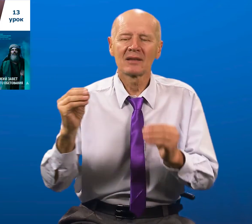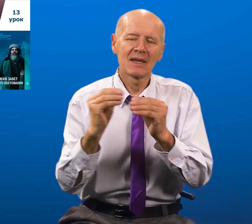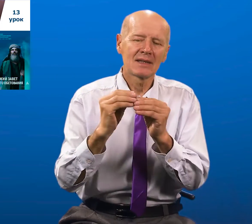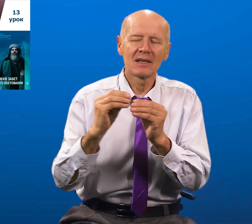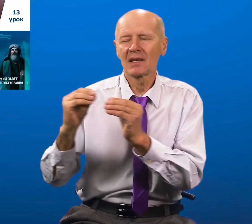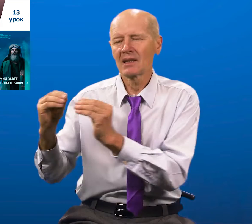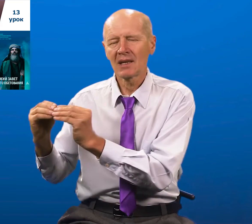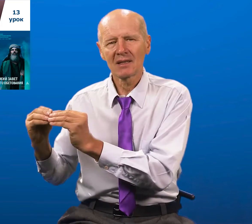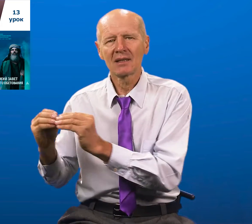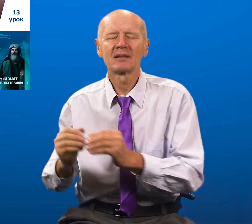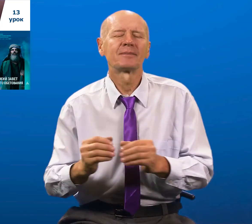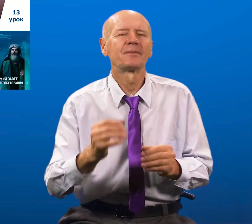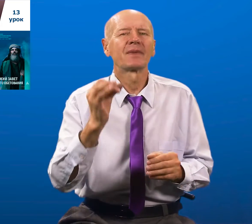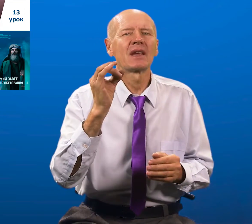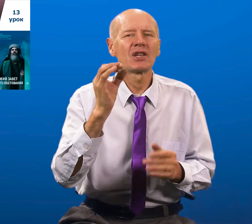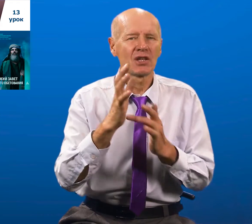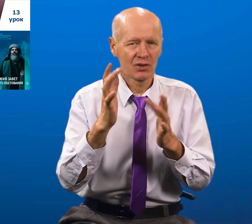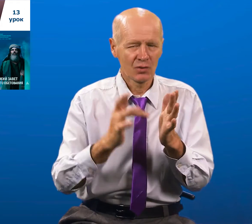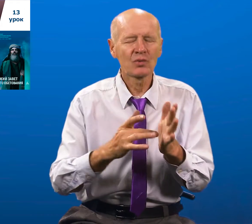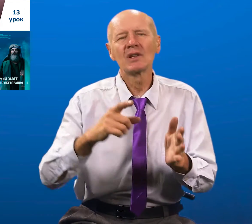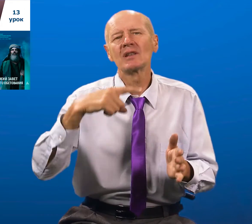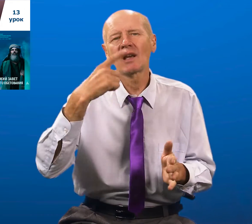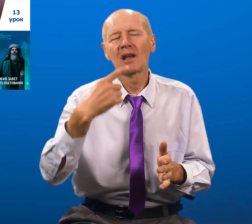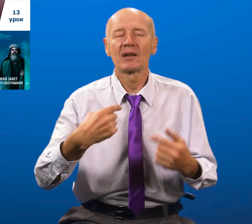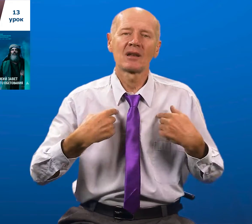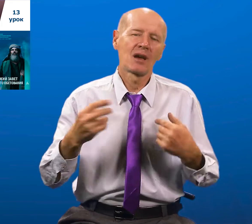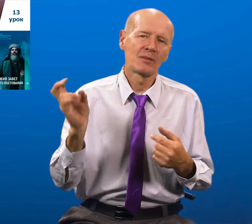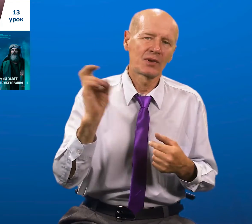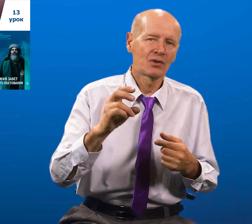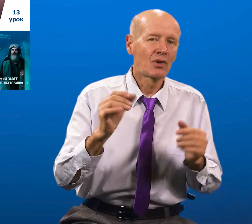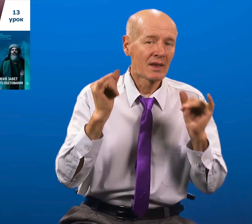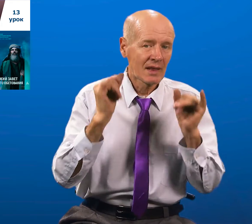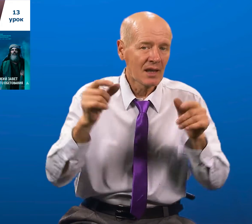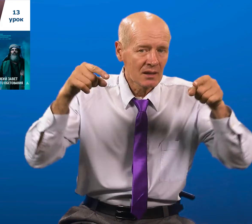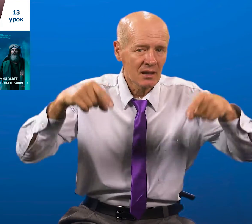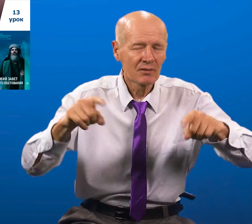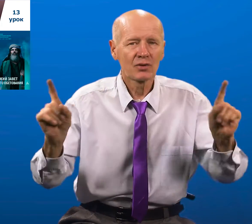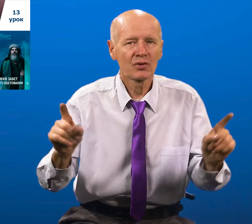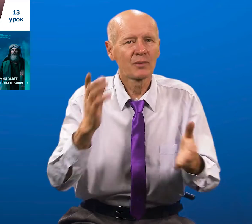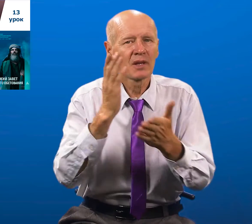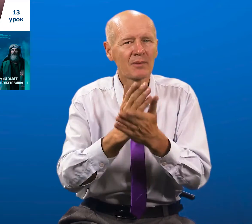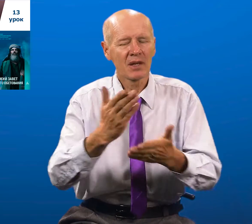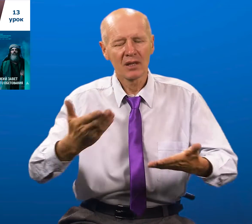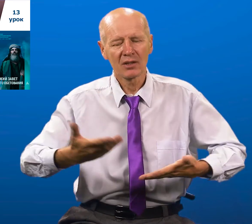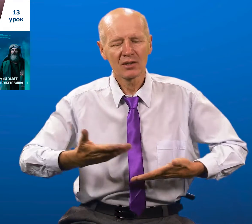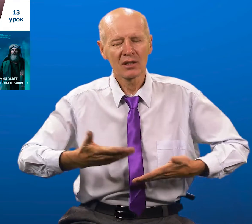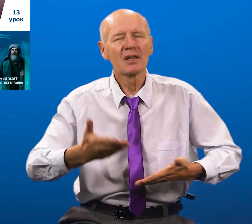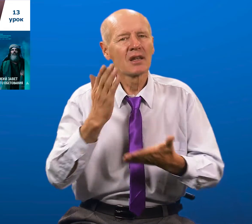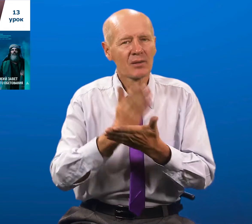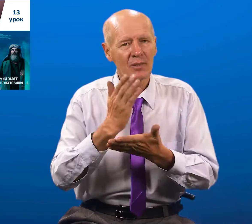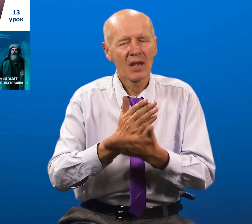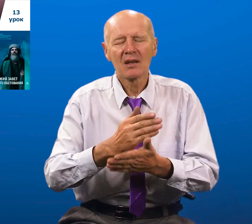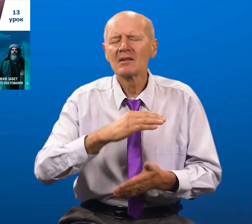10 тексте. Иисус сказал: «Я пришел для того, чтобы имели жизнь